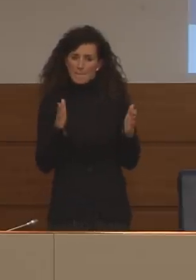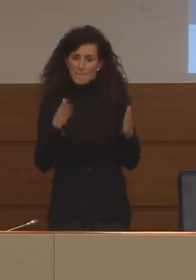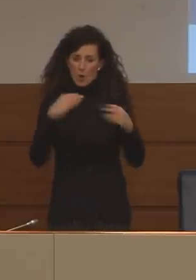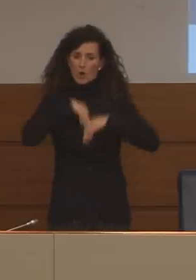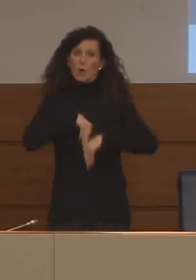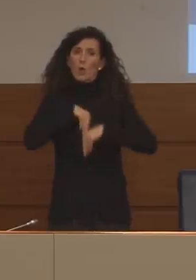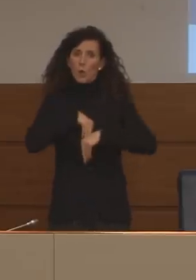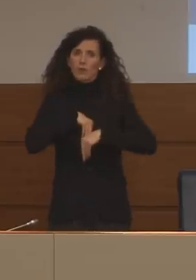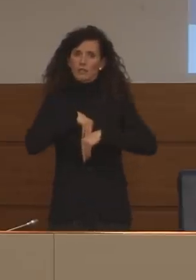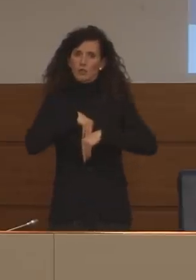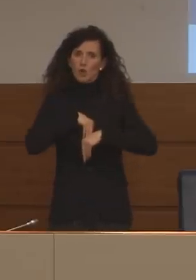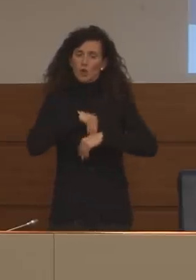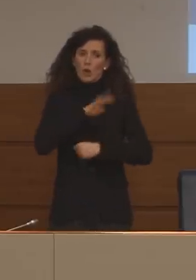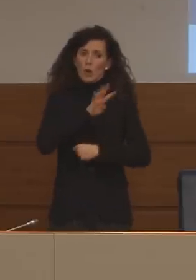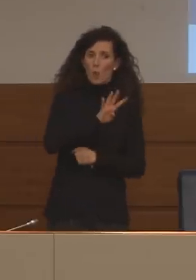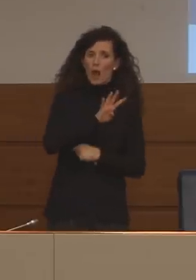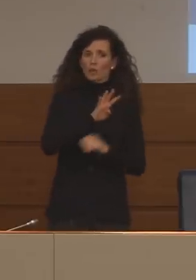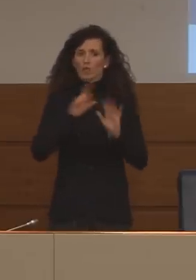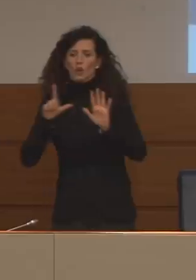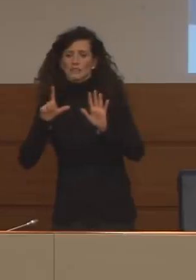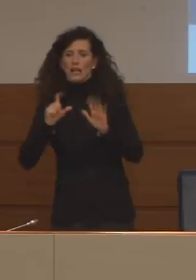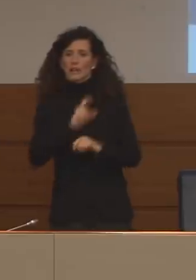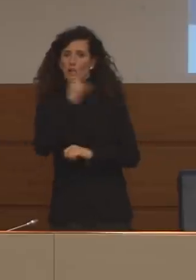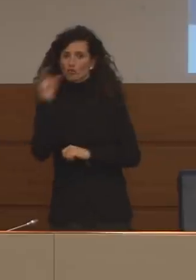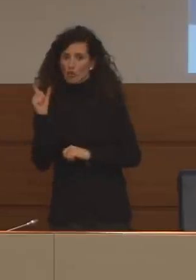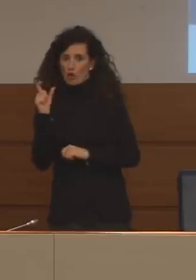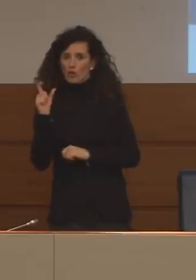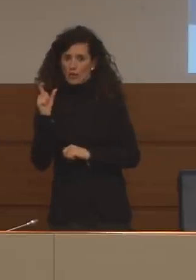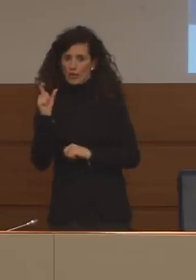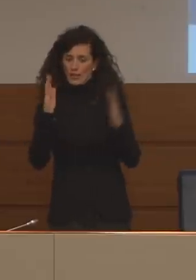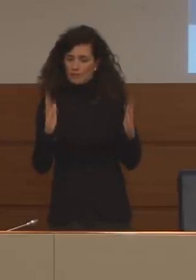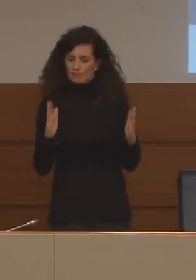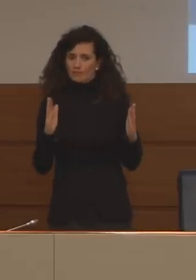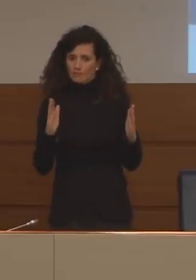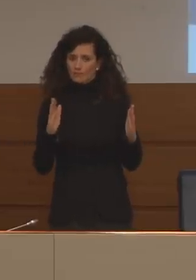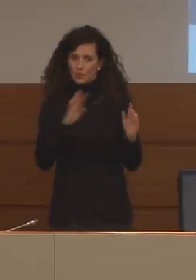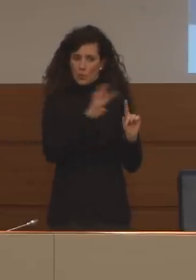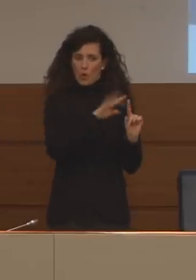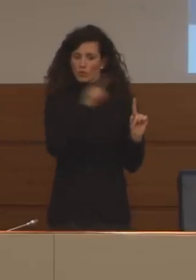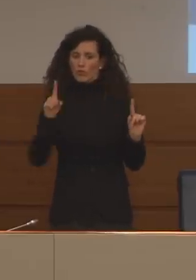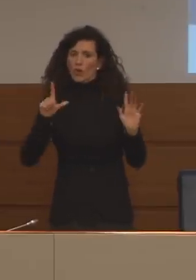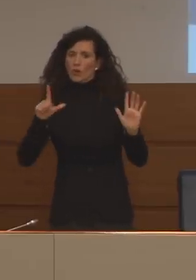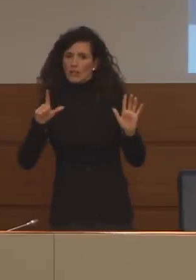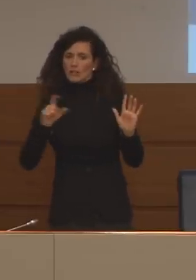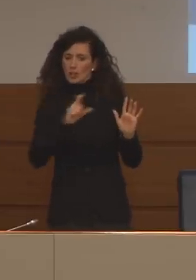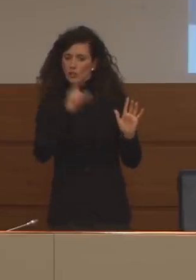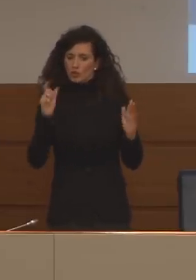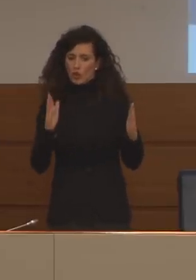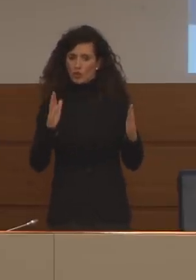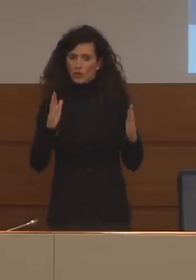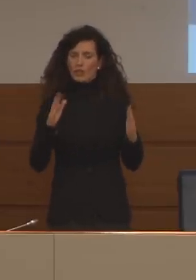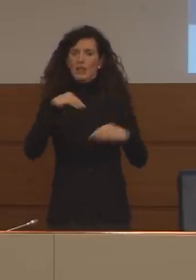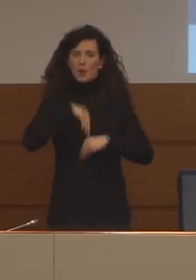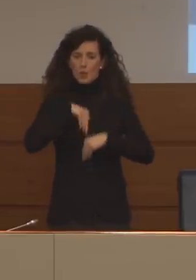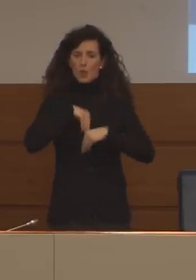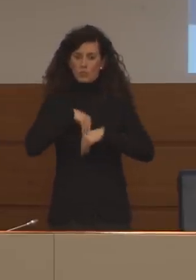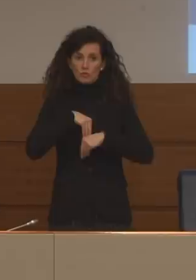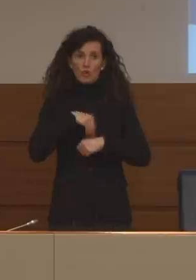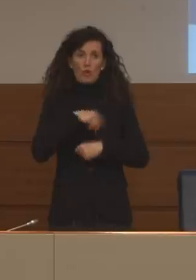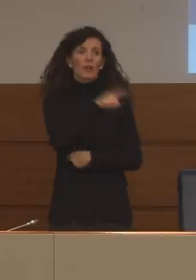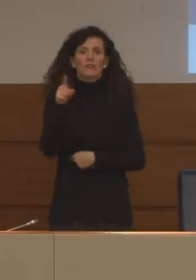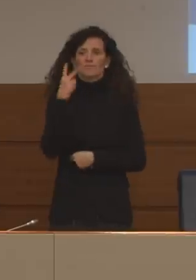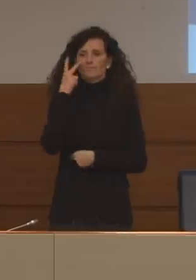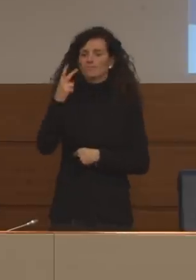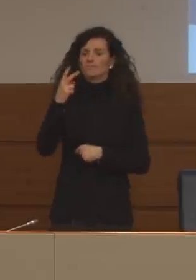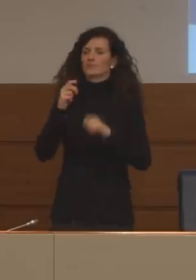tra 4 e 7 giorni quindi anche le immagini che molti di voi i giornali televisioni e media